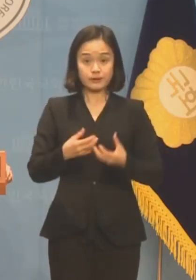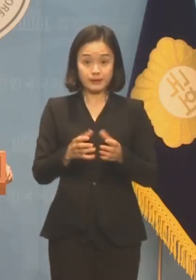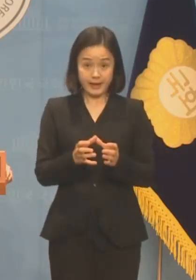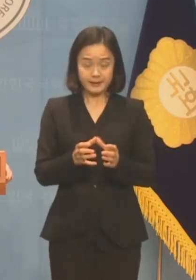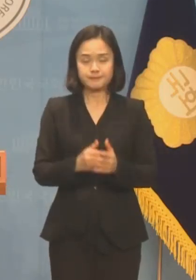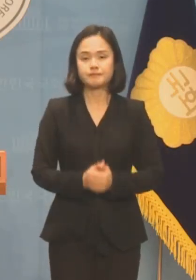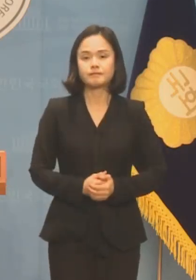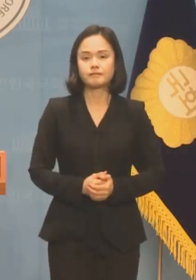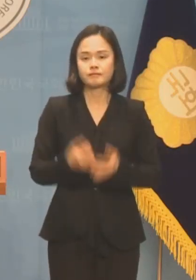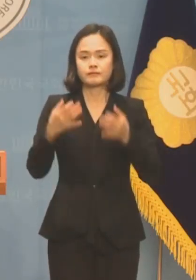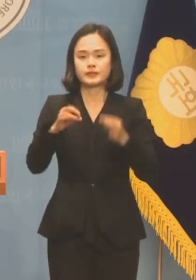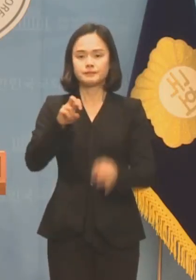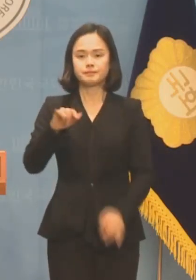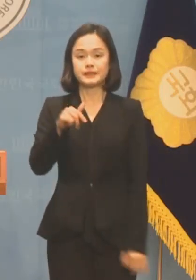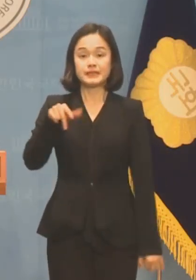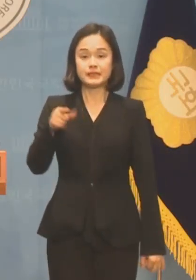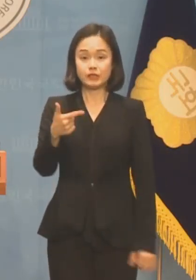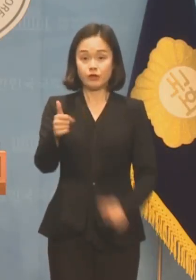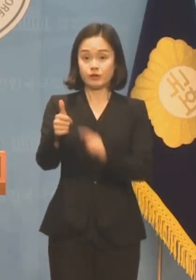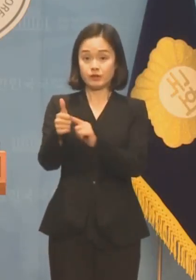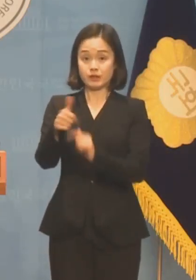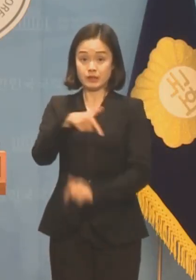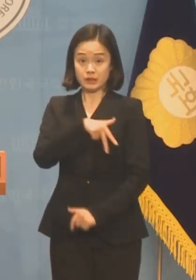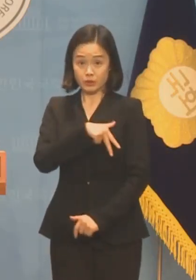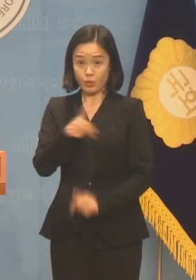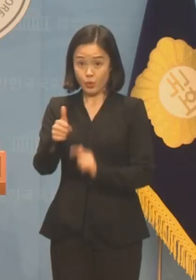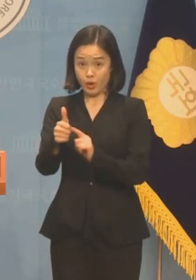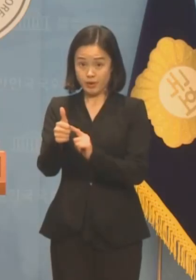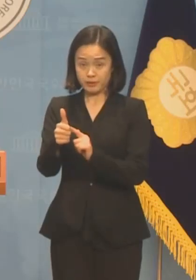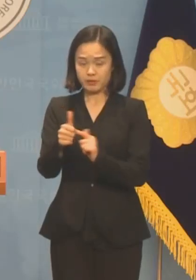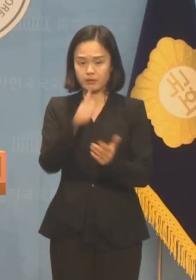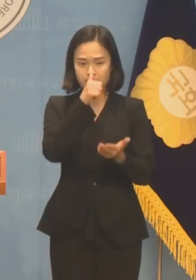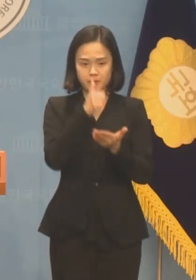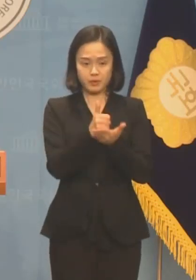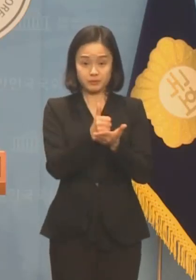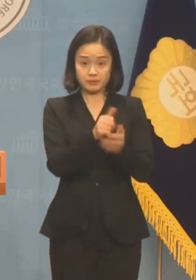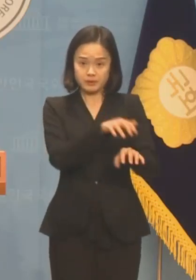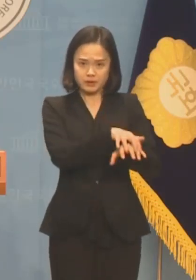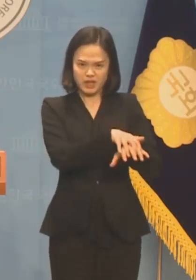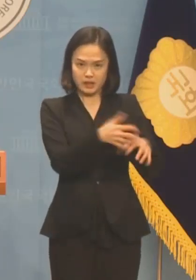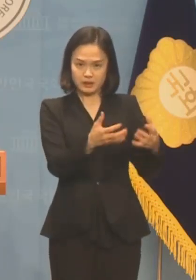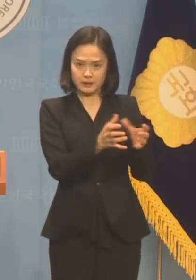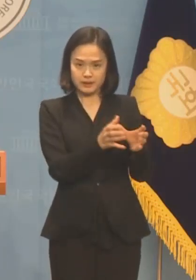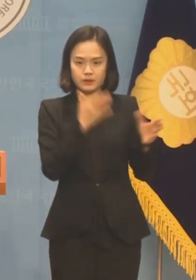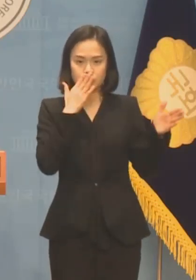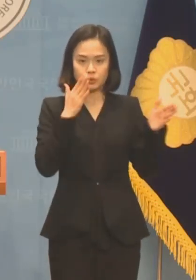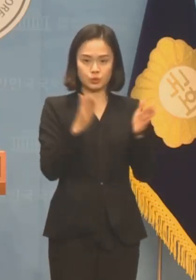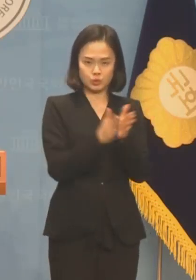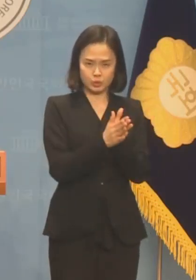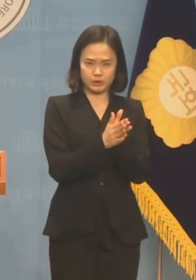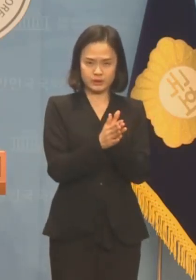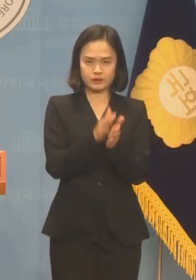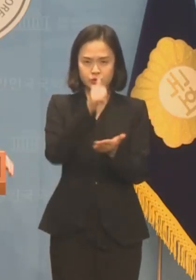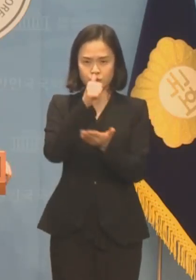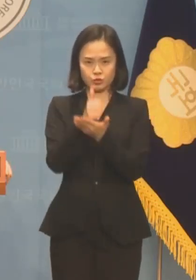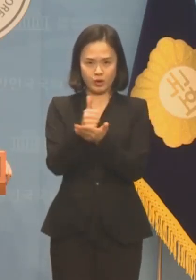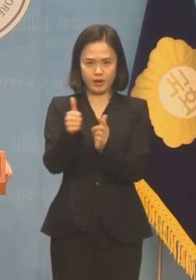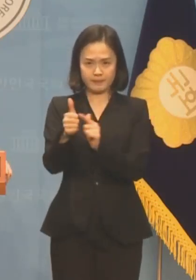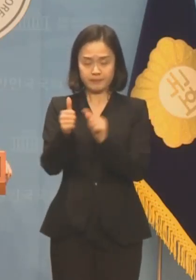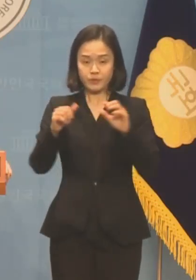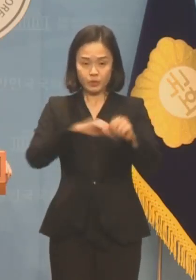국회의원을 범죄단체 조직죄의 공범 그리고 직권남용죄로,